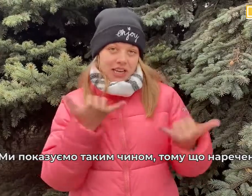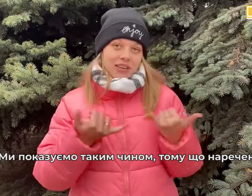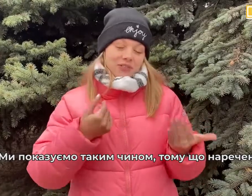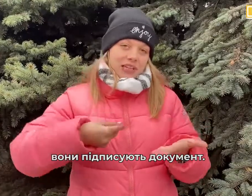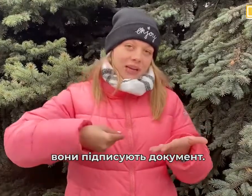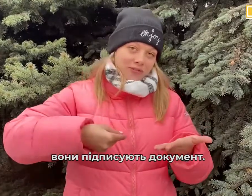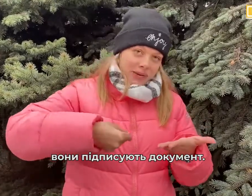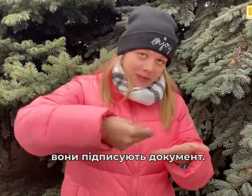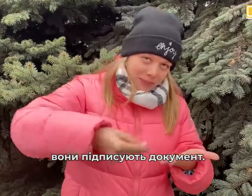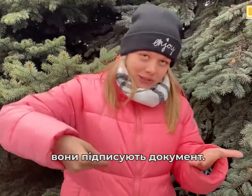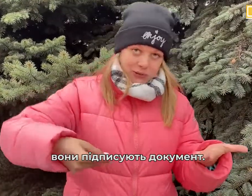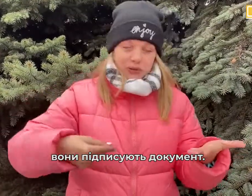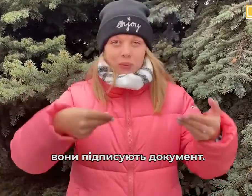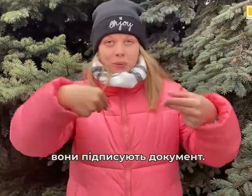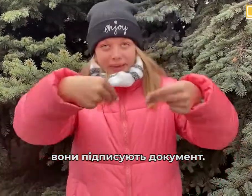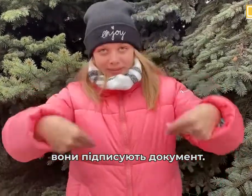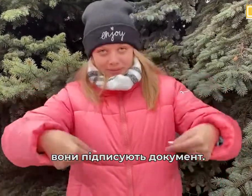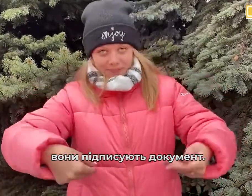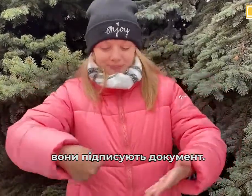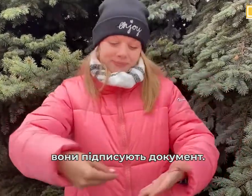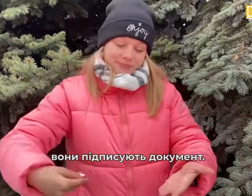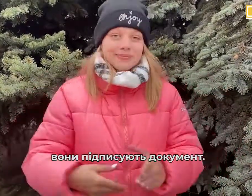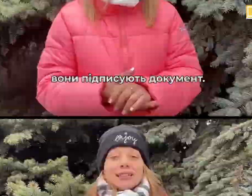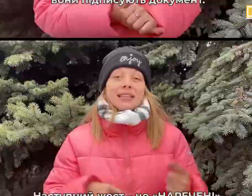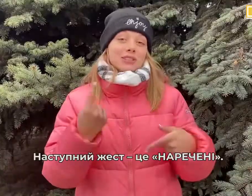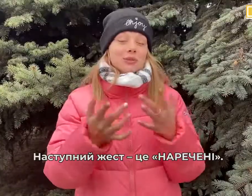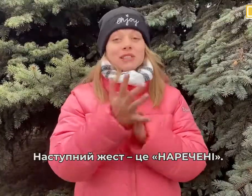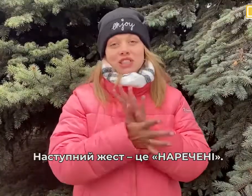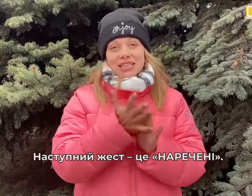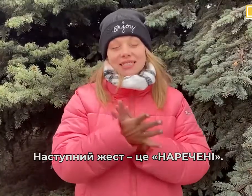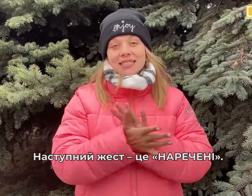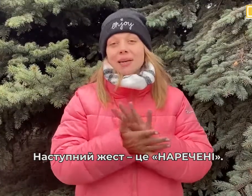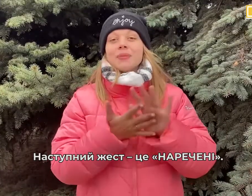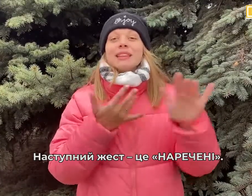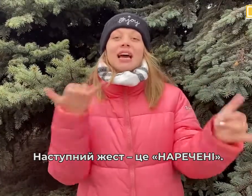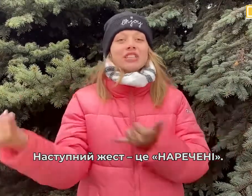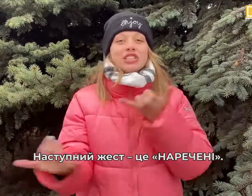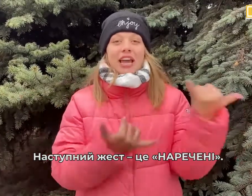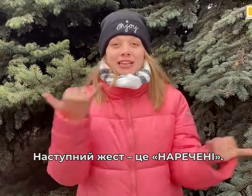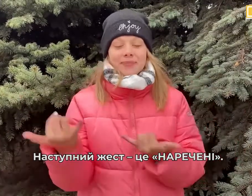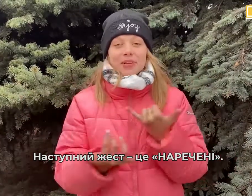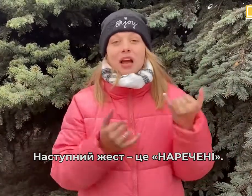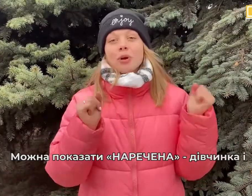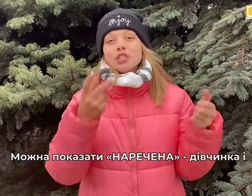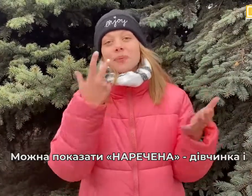наречені вони підписують документ. Наступний жест – це наречені. Можна